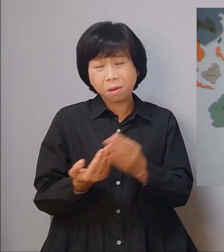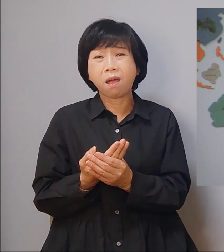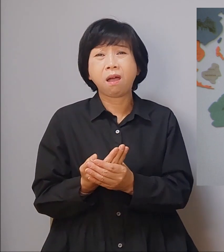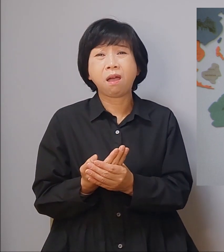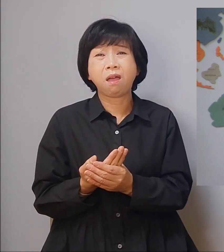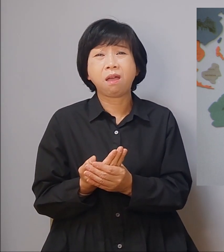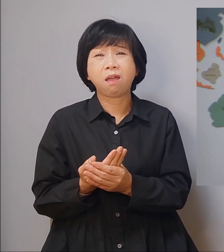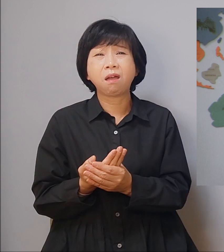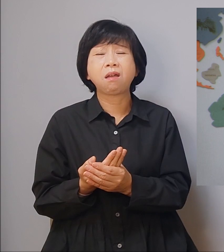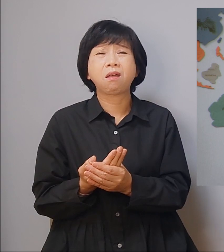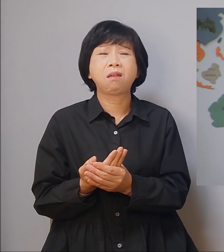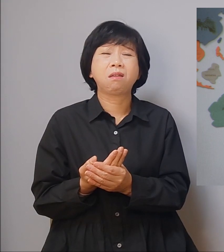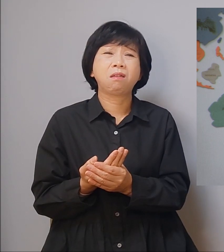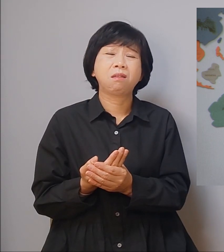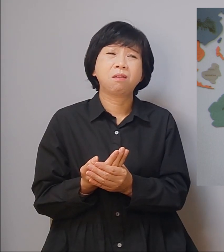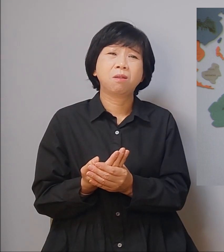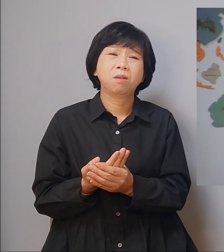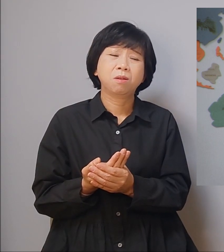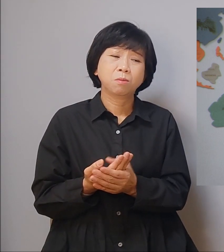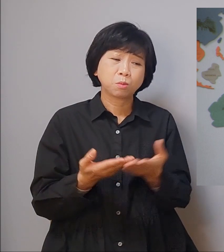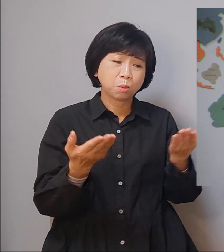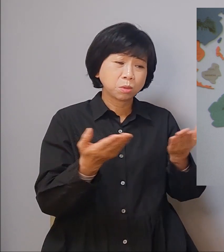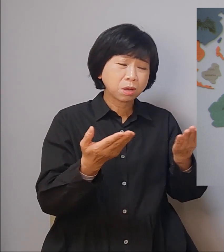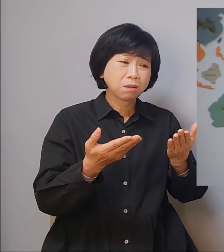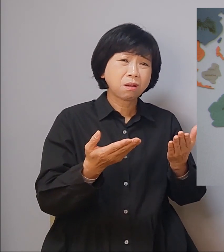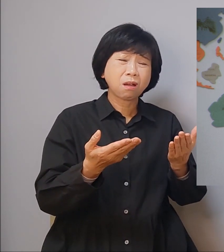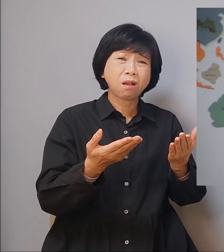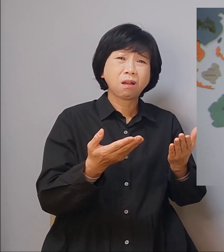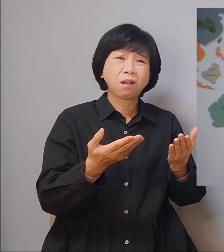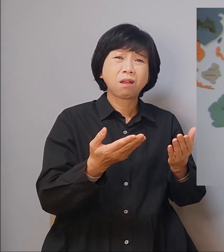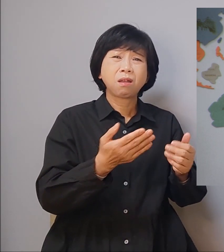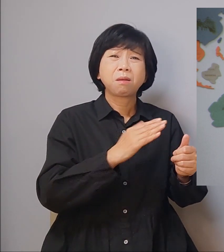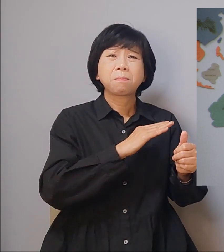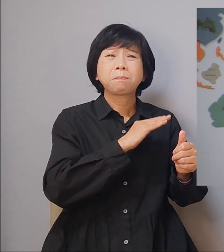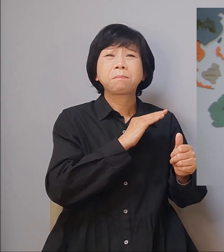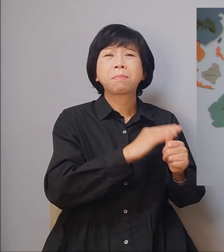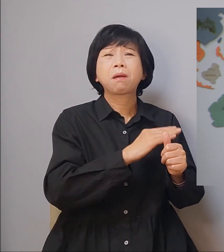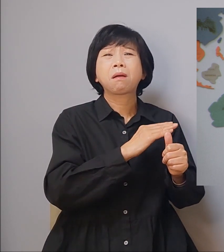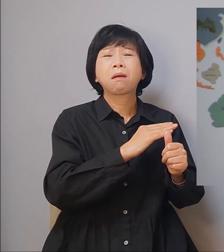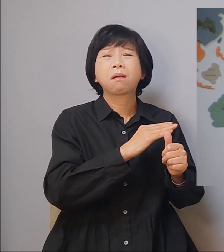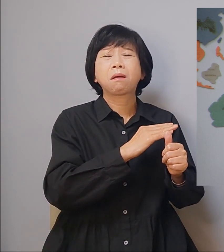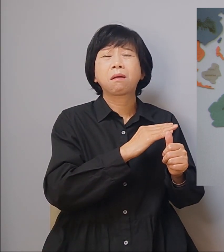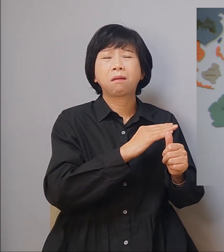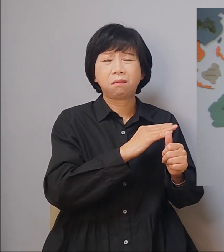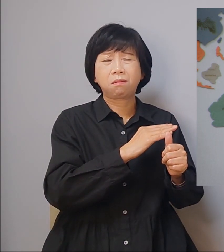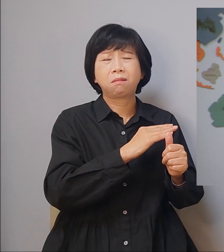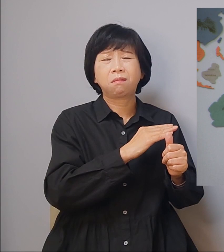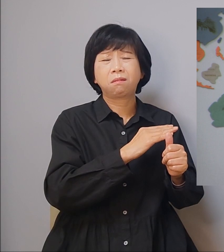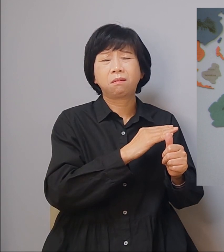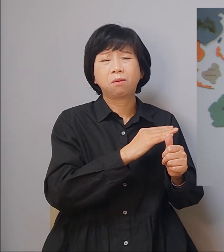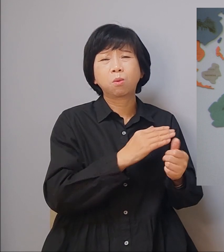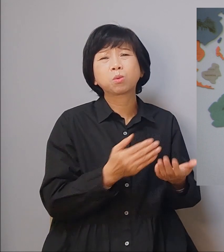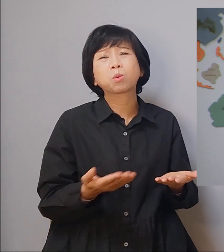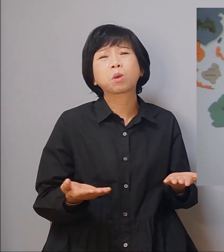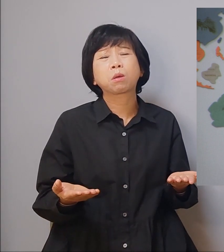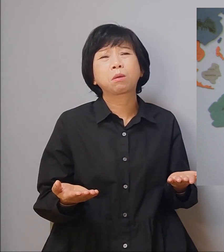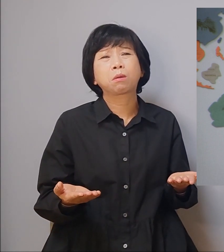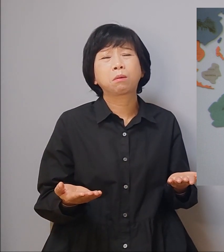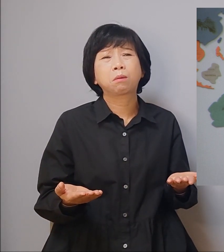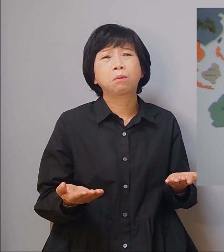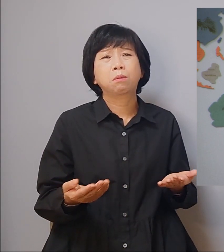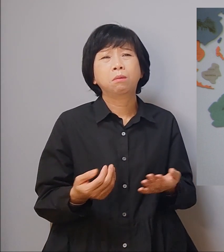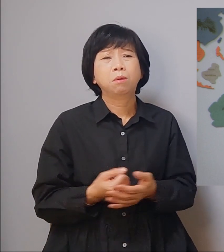때가 있습니다. 직장을 다니시다가 참 안 좋은 일이 생길 때가 있죠. 네.